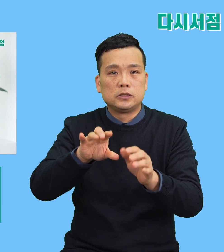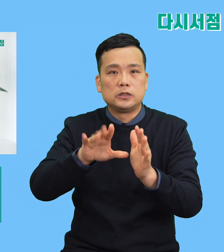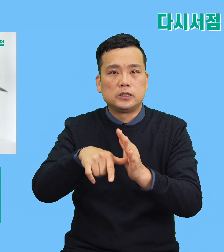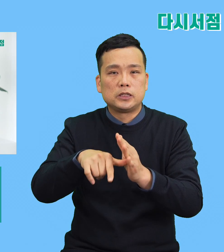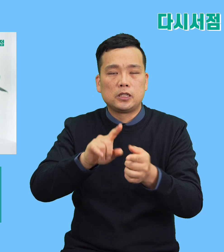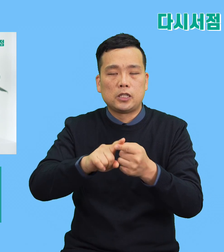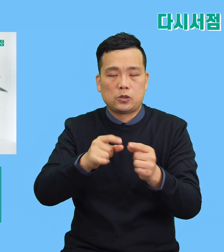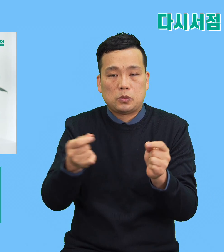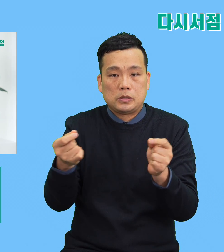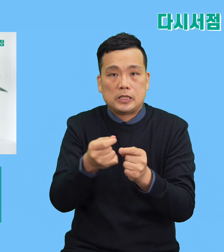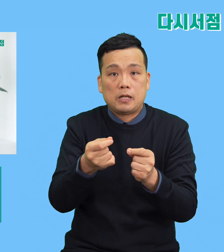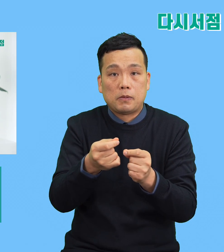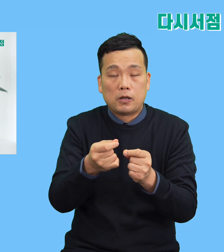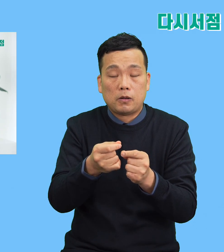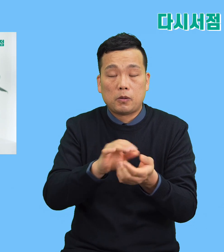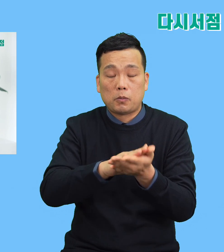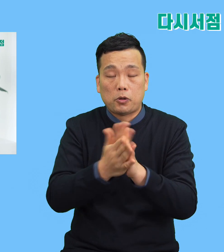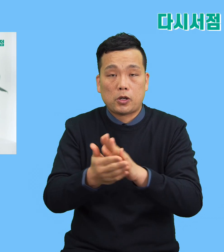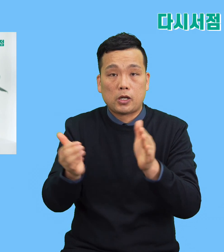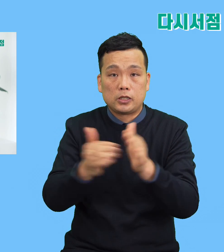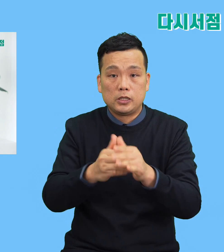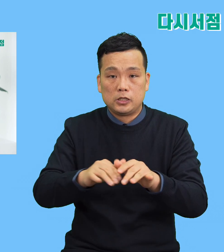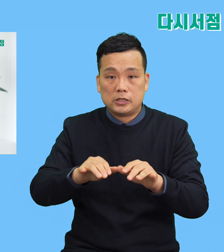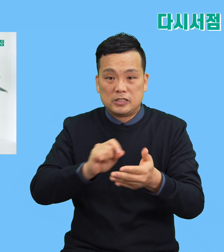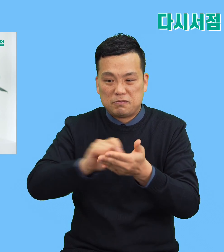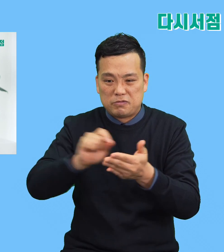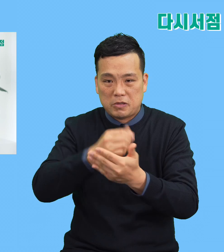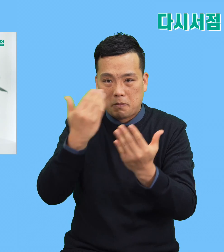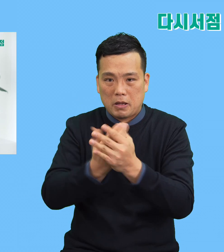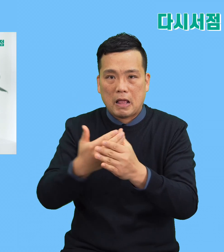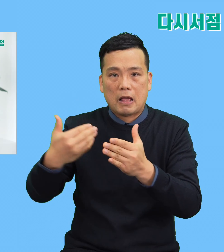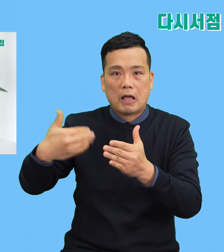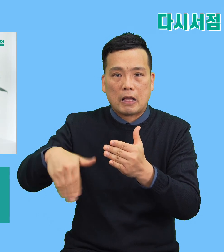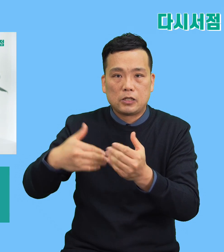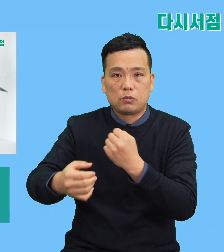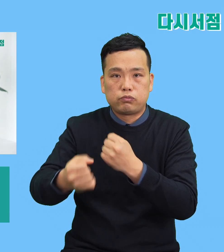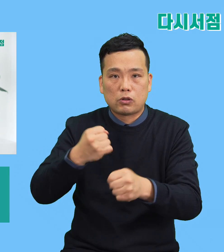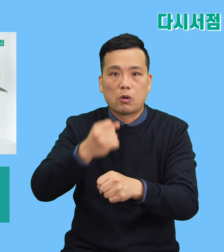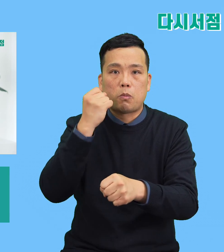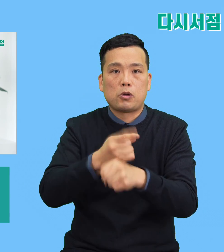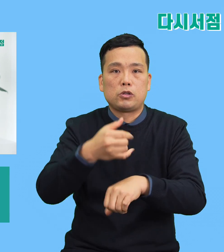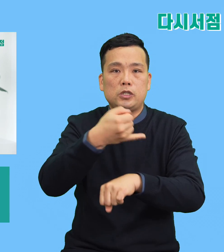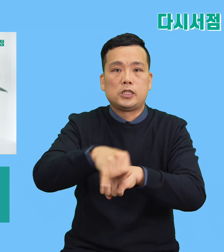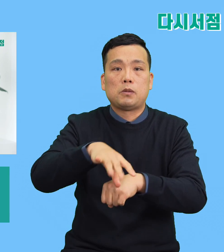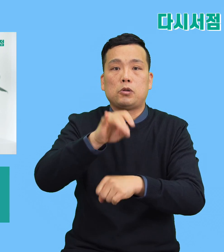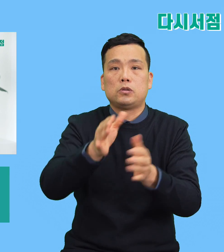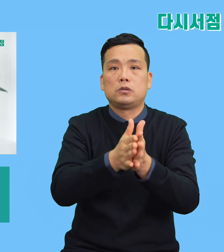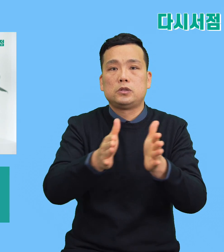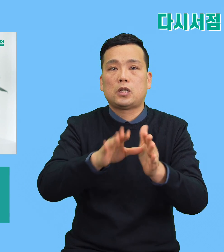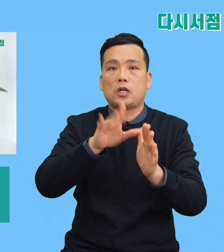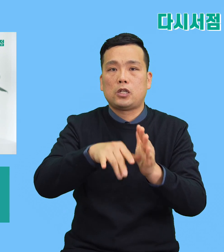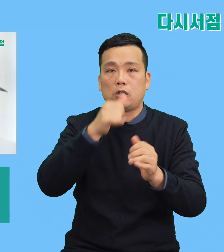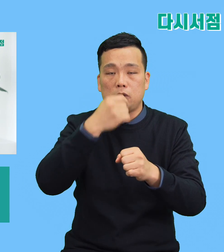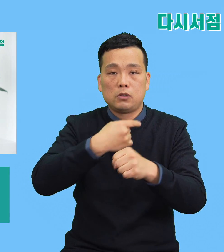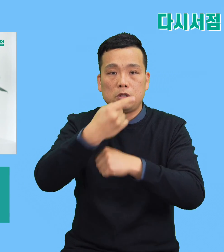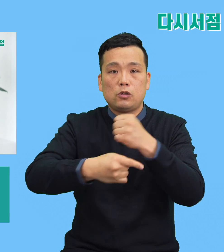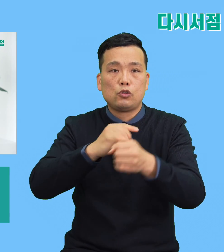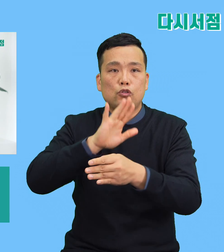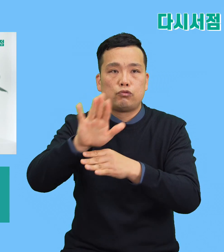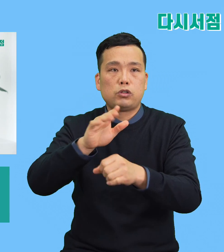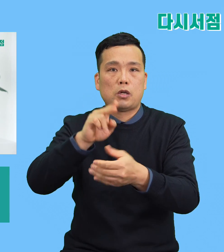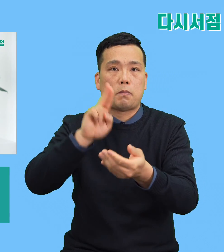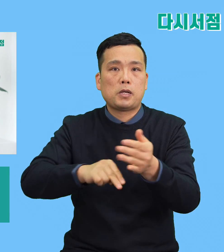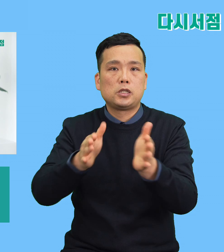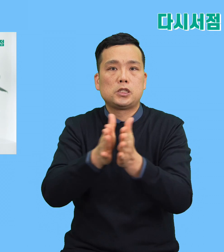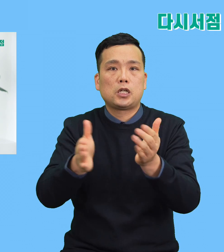아예 존재하지 않는 상태에서 표지 디자인을 먼저 정하기도 하더라고요. 그래서 내년 1년 후에 나올 책이 표지는